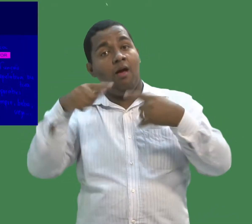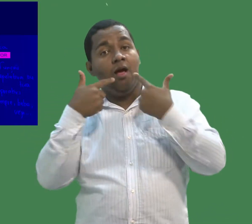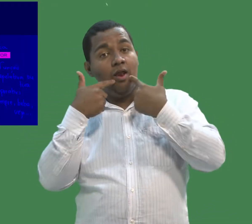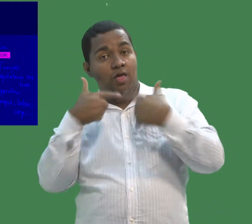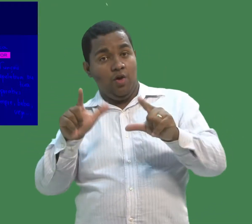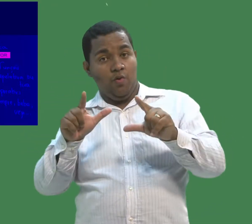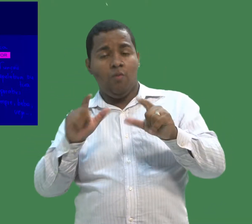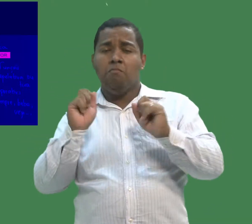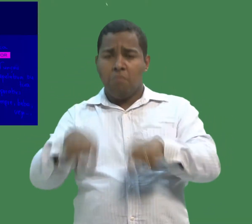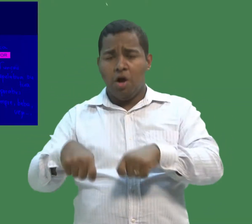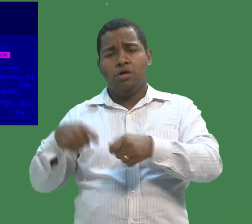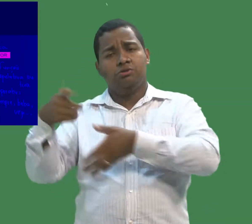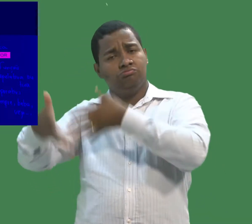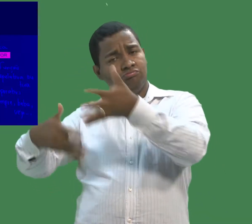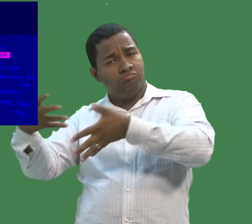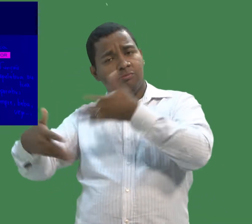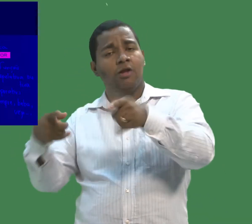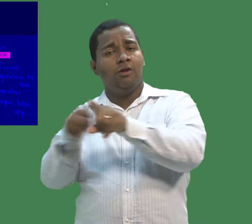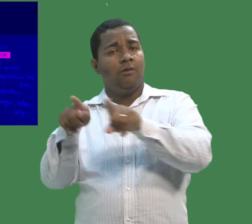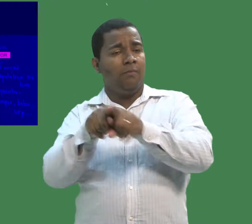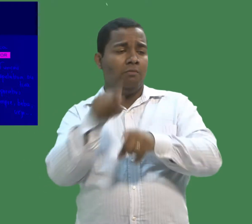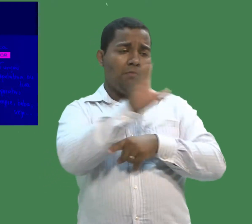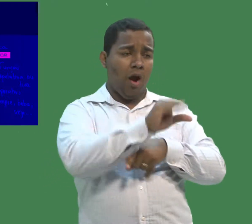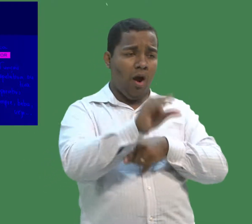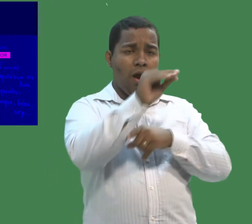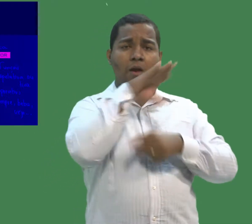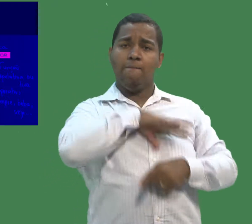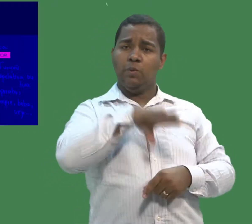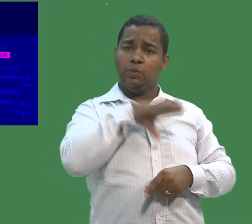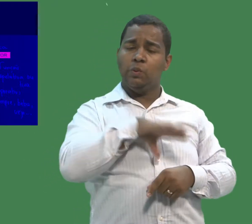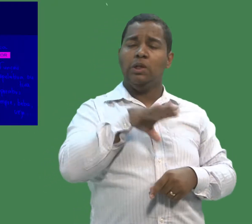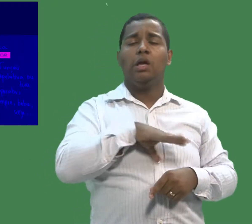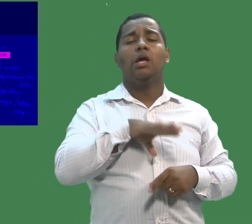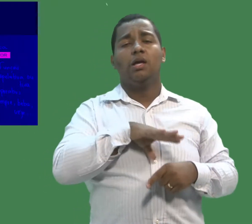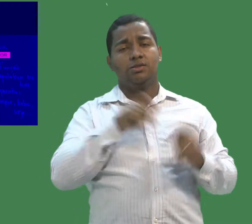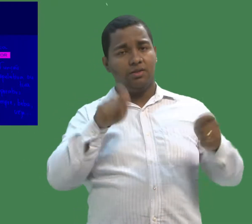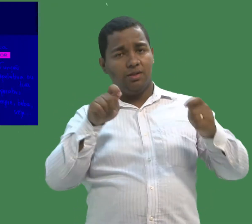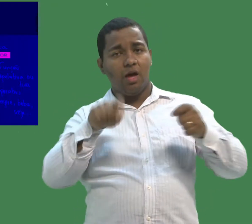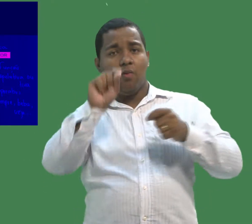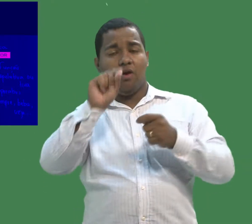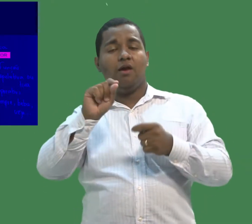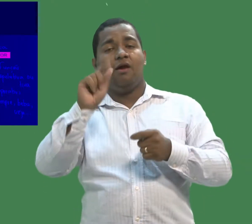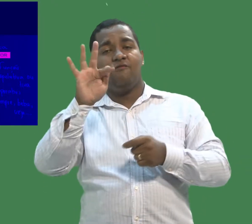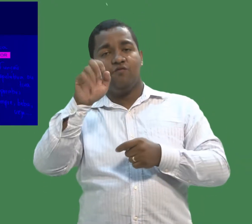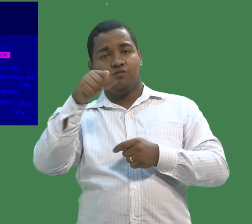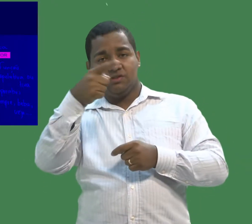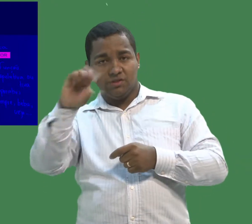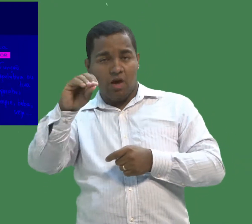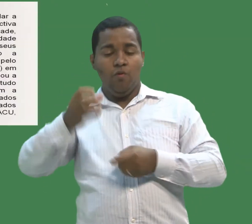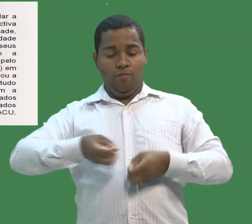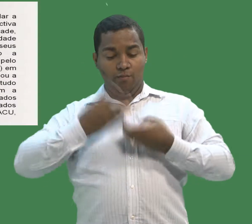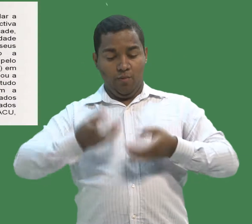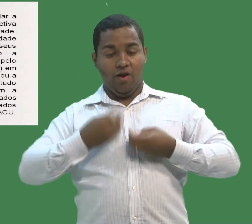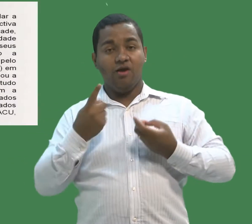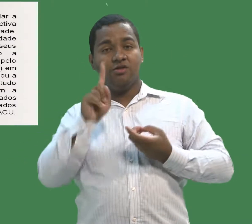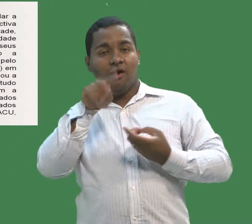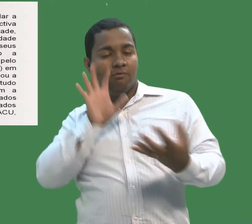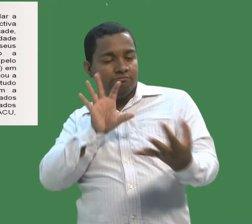portuguesa, certo? Então a função poética, no caso, é onde que a língua vai estar sendo veiculada, vai estar sendo transmitida.